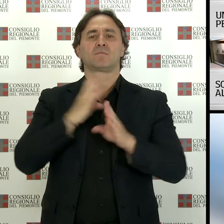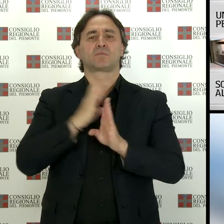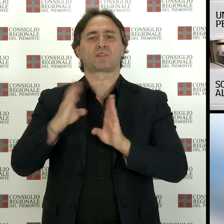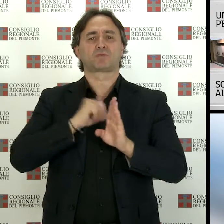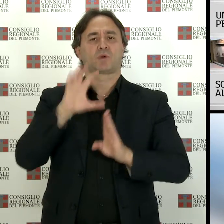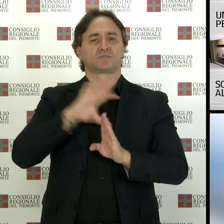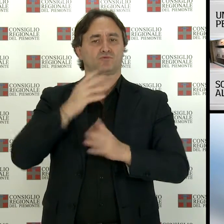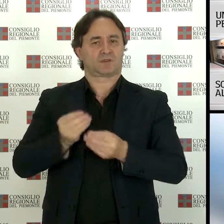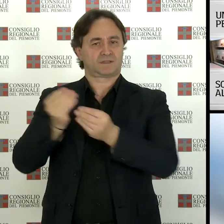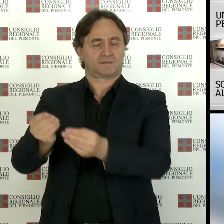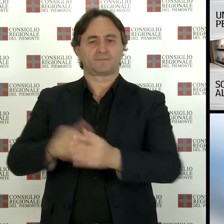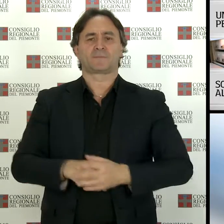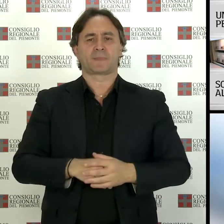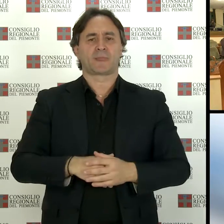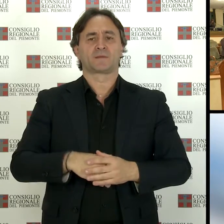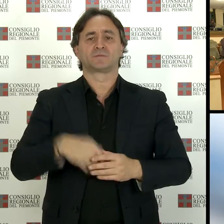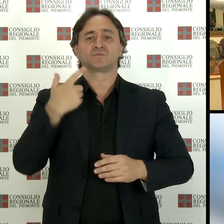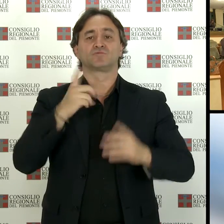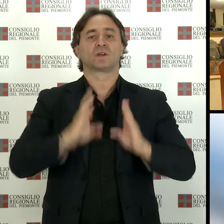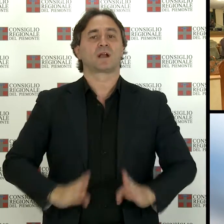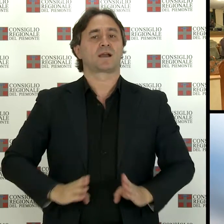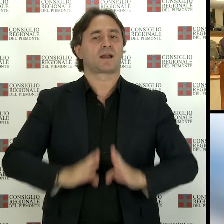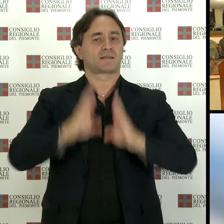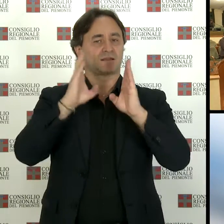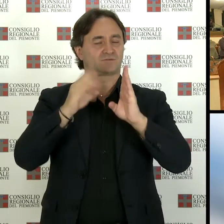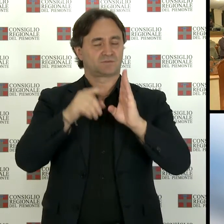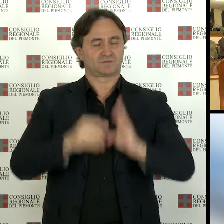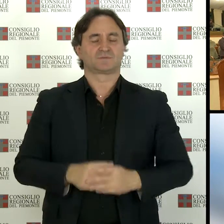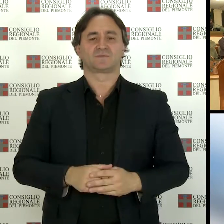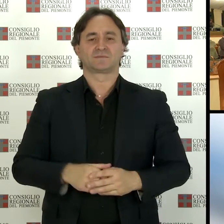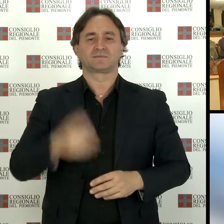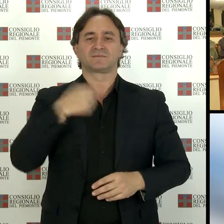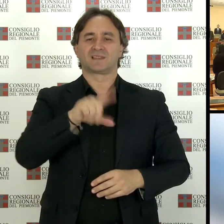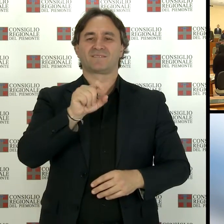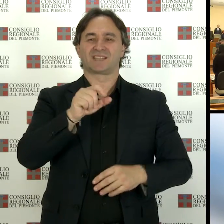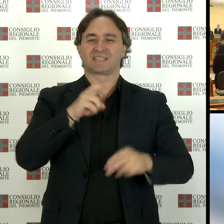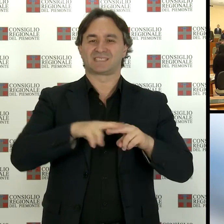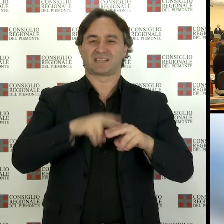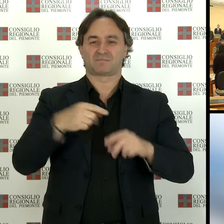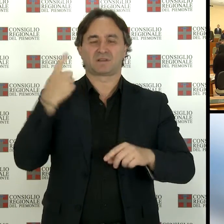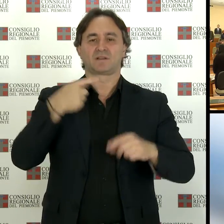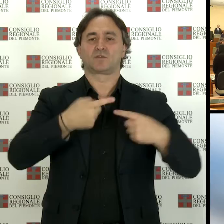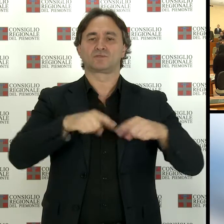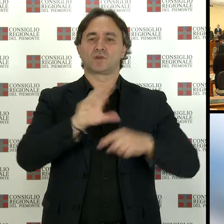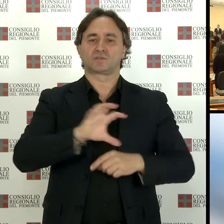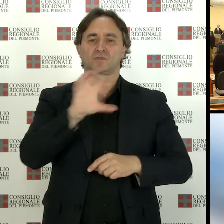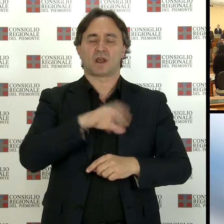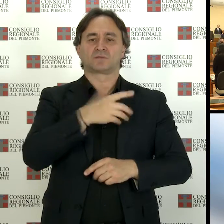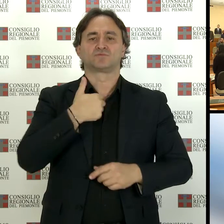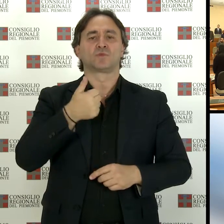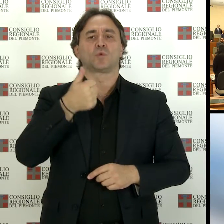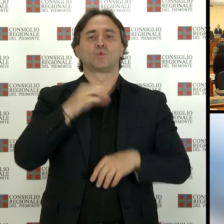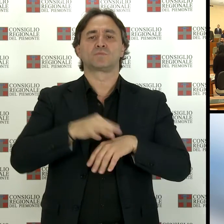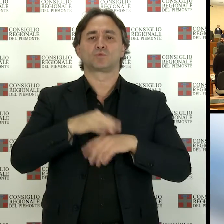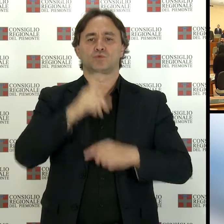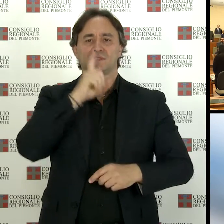Sopralluogo al nuovo grattacielo. In apertura della seduta del 20 settembre, il Consiglio regionale ha osservato un minuto di silenzio per